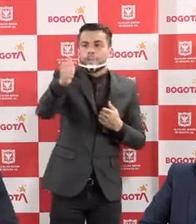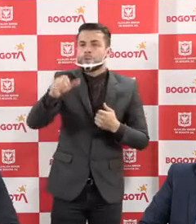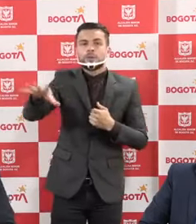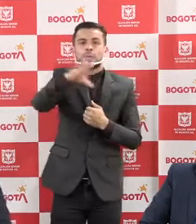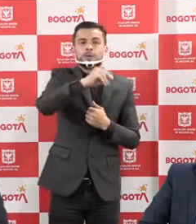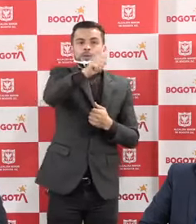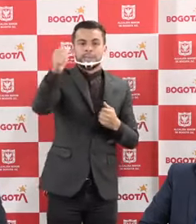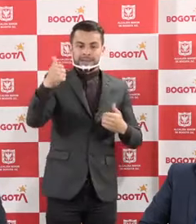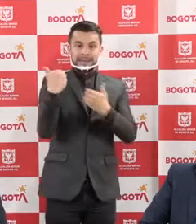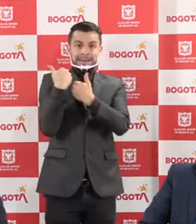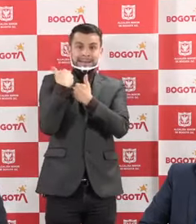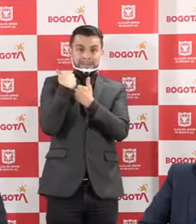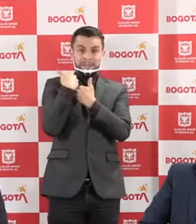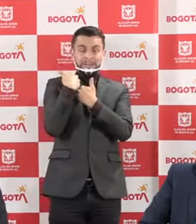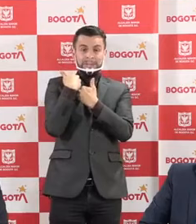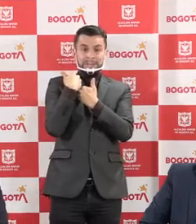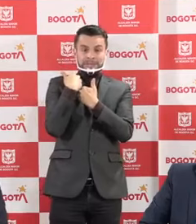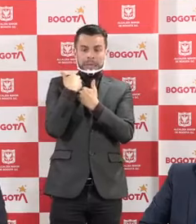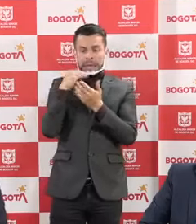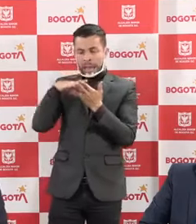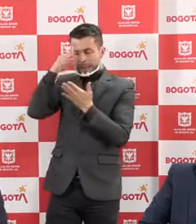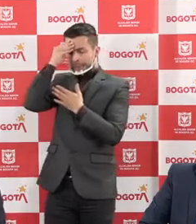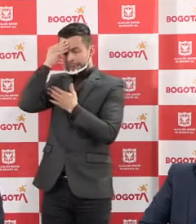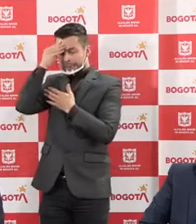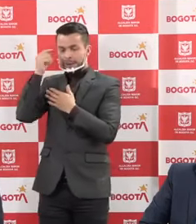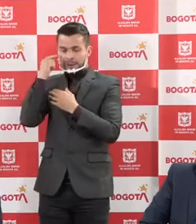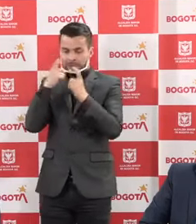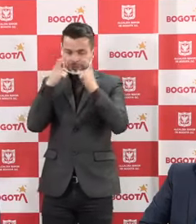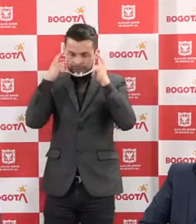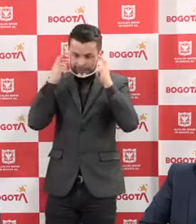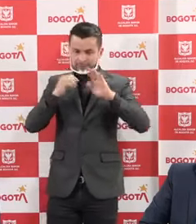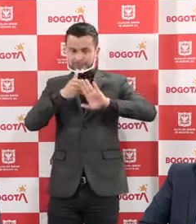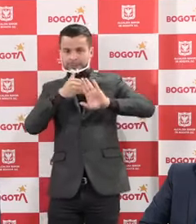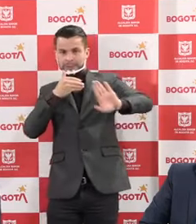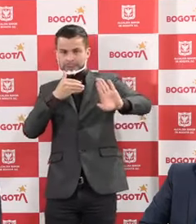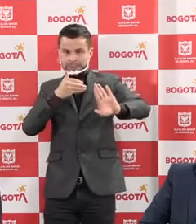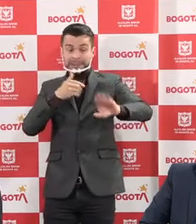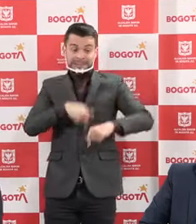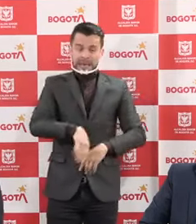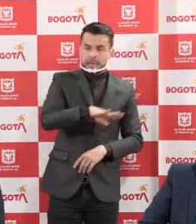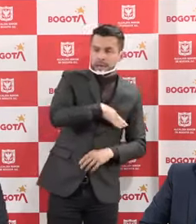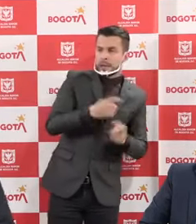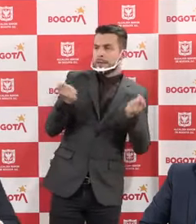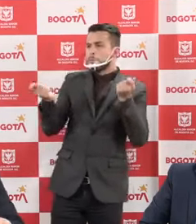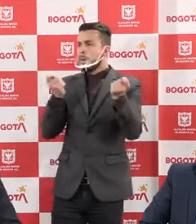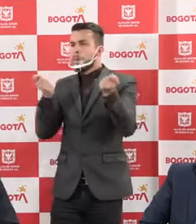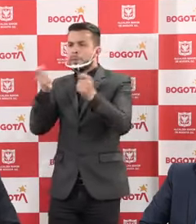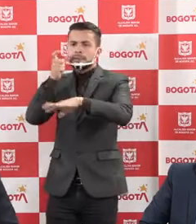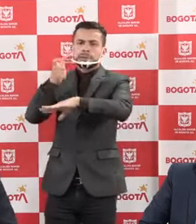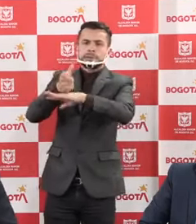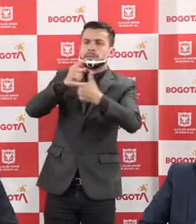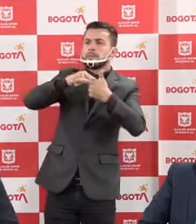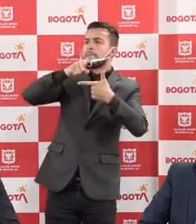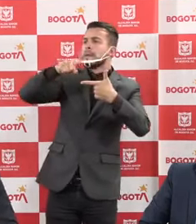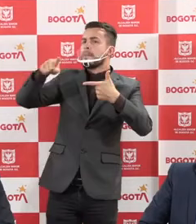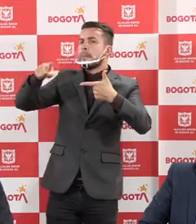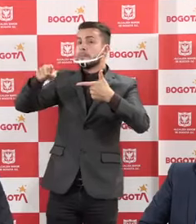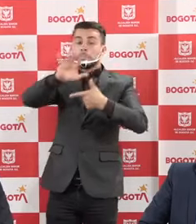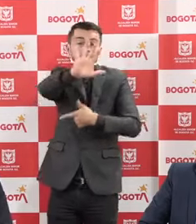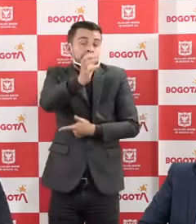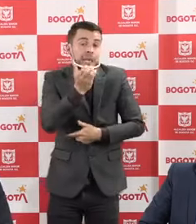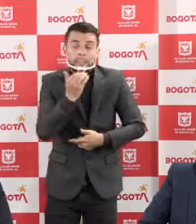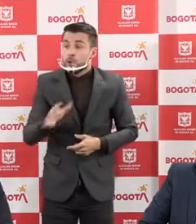tapabocas y por supuesto de los controles muy permanentes que tendrá a la alcaldía mayor de bogotá si todo se da es